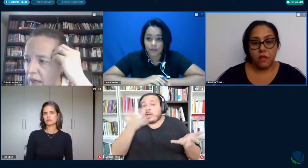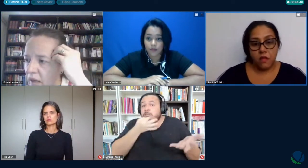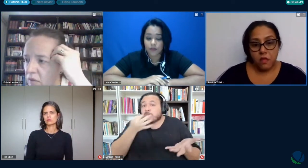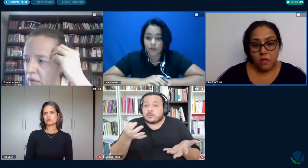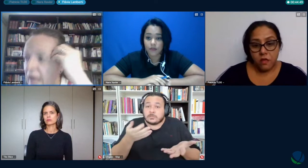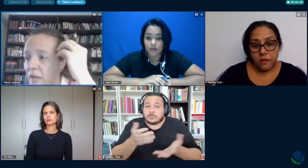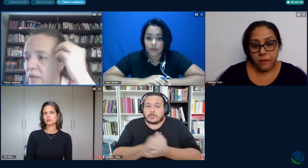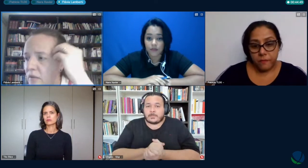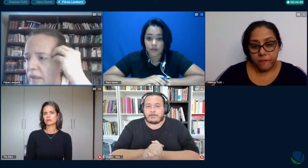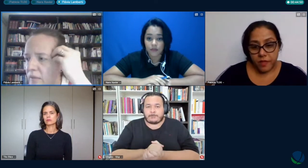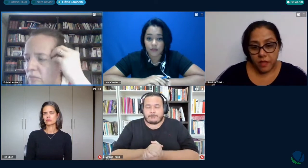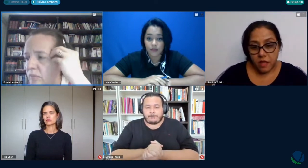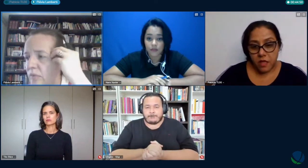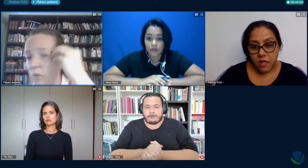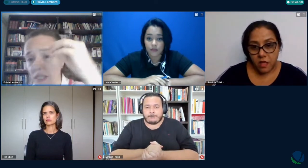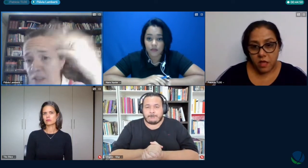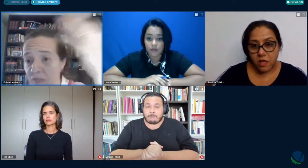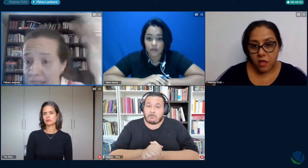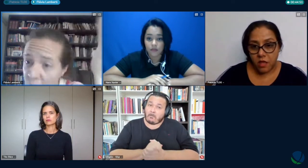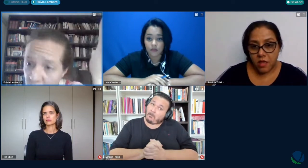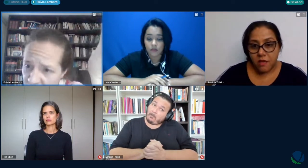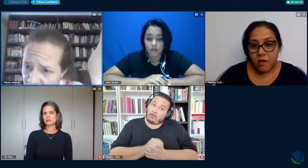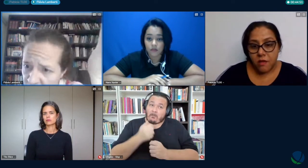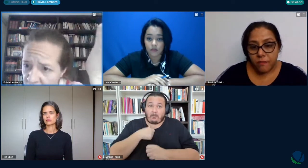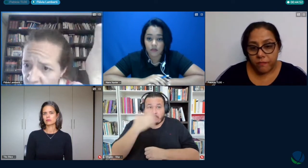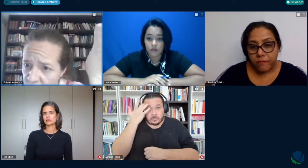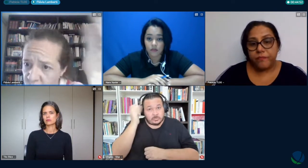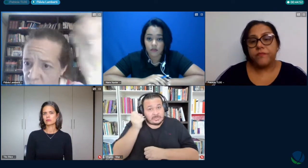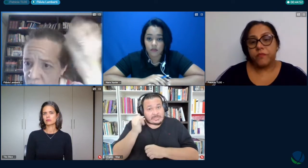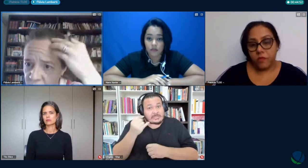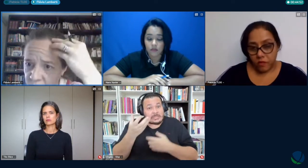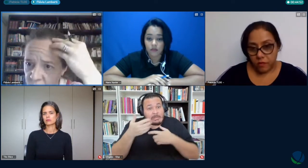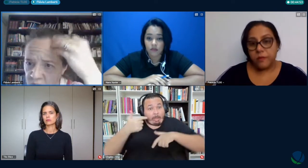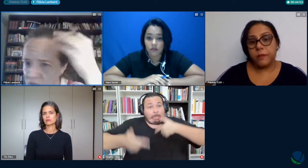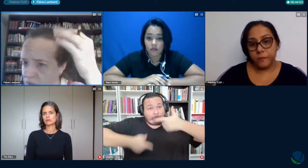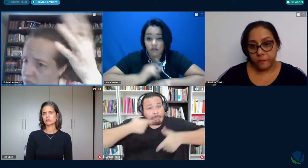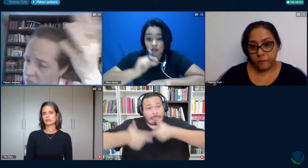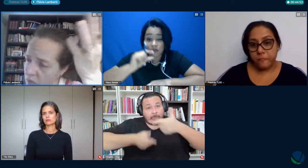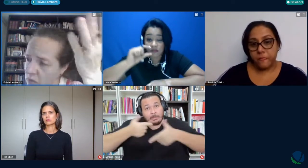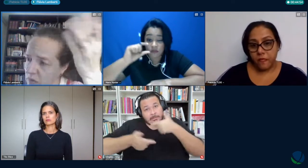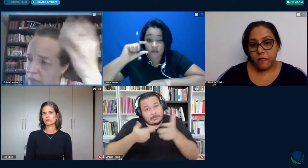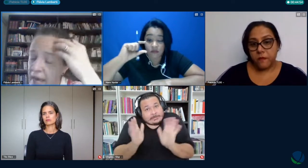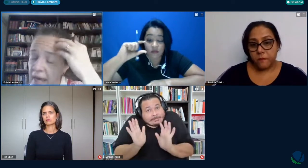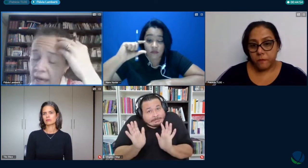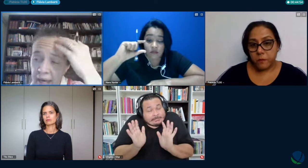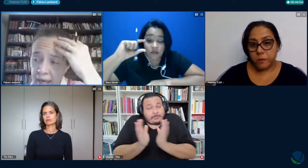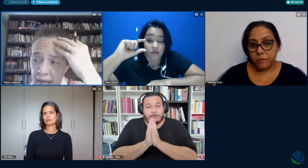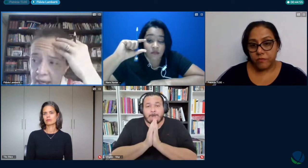Flávia? Não sei se vai dar muito trabalho isso, né? Acho que...